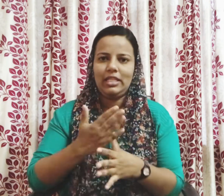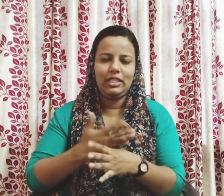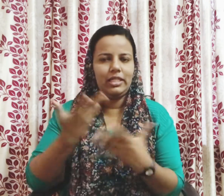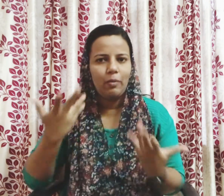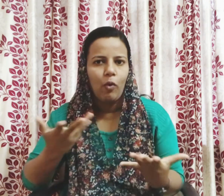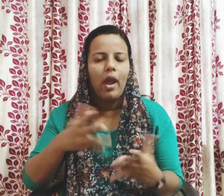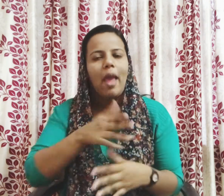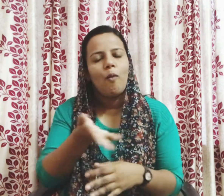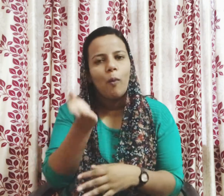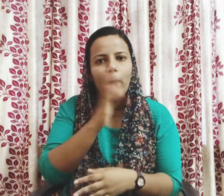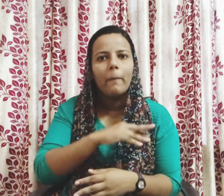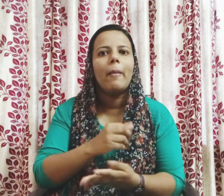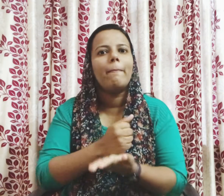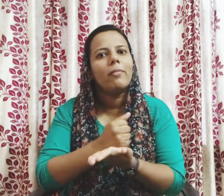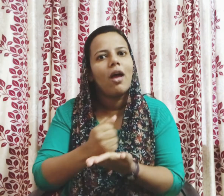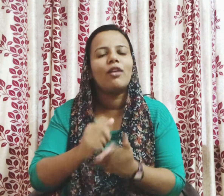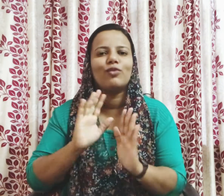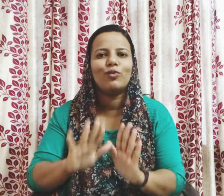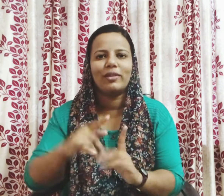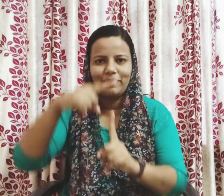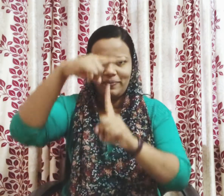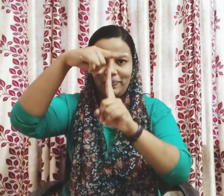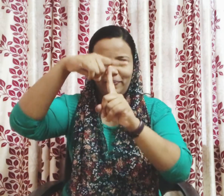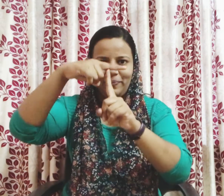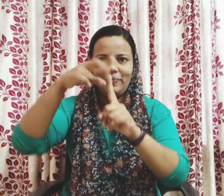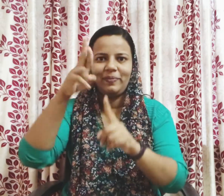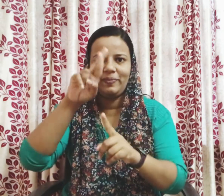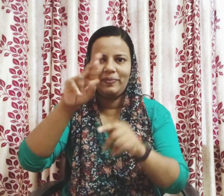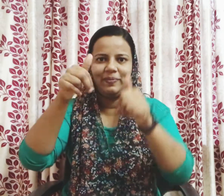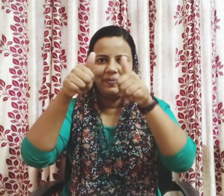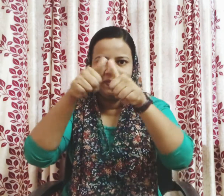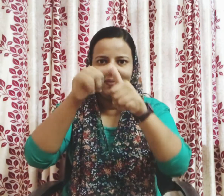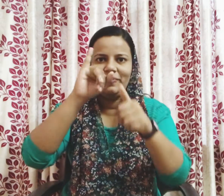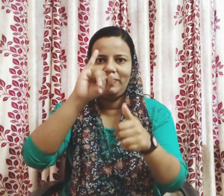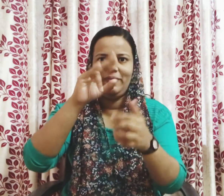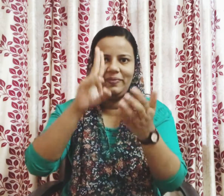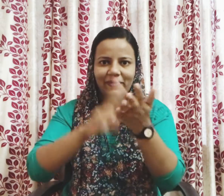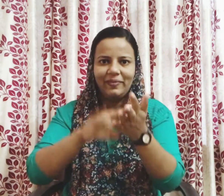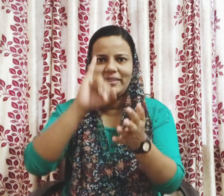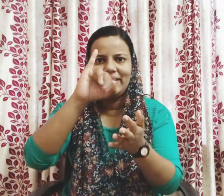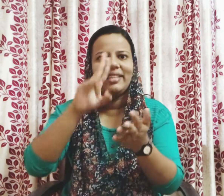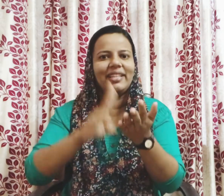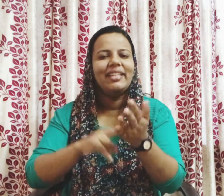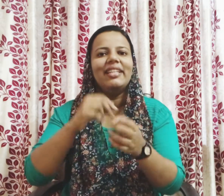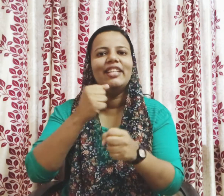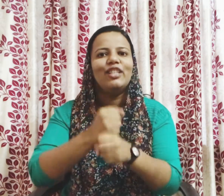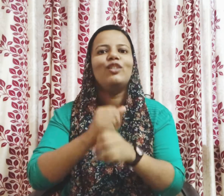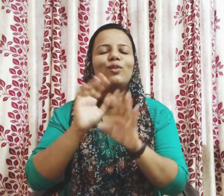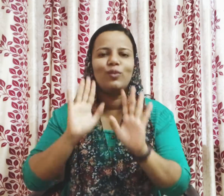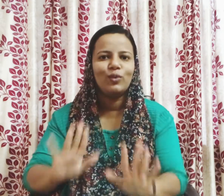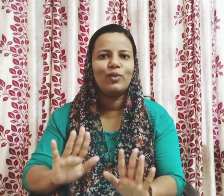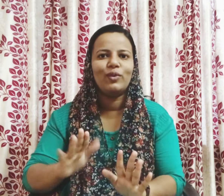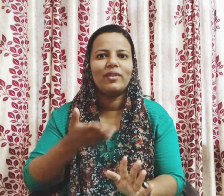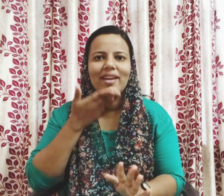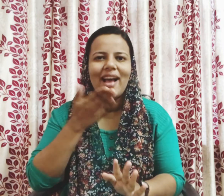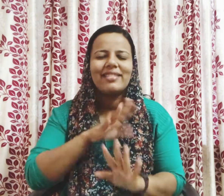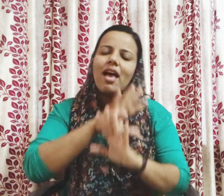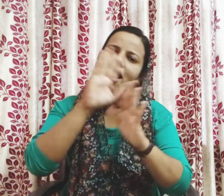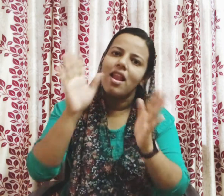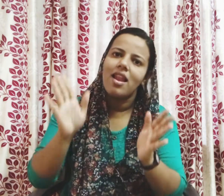ട്രെയിനിങ് നടക്കണമെങ്കിലും അതിന് ഓൺലൈനായാലും കൊള്ളാം, അതിന് അല്ല നമ്മൾ നേരിട്ടുള്ള ക്ലാസ്സുകളാണെങ്കിലും കൊള്ളാം, അതിനൊക്കെ